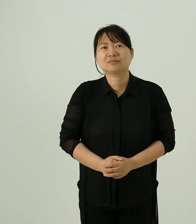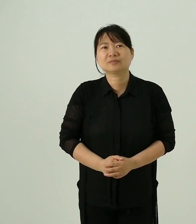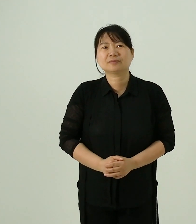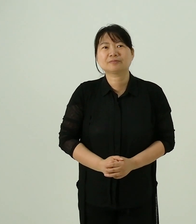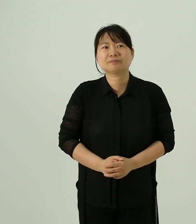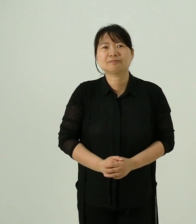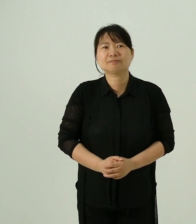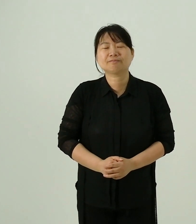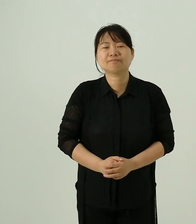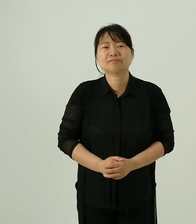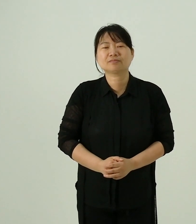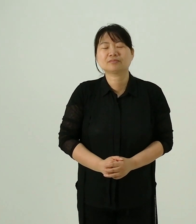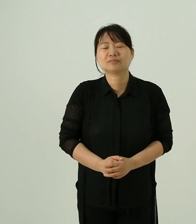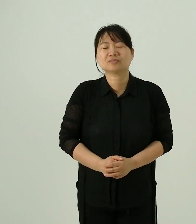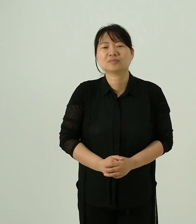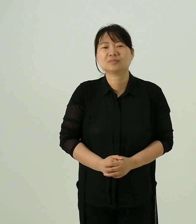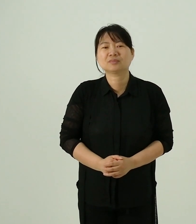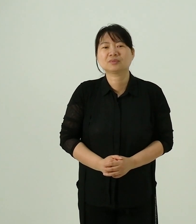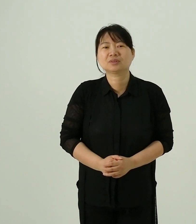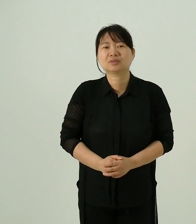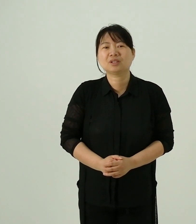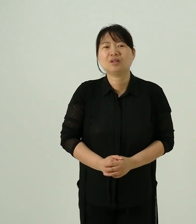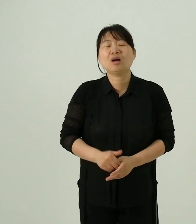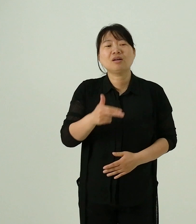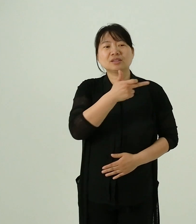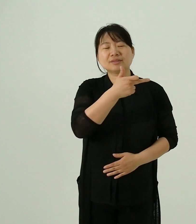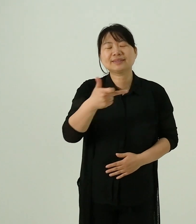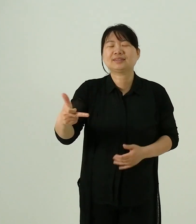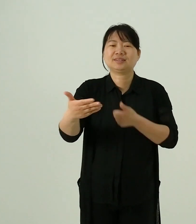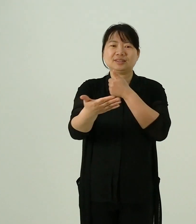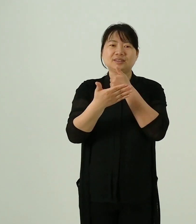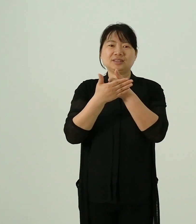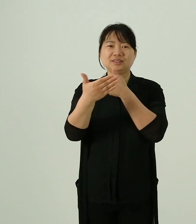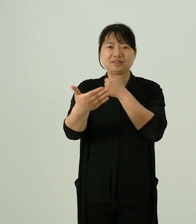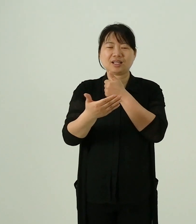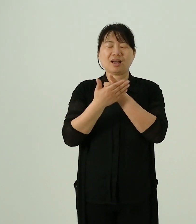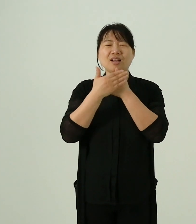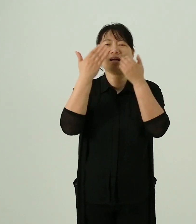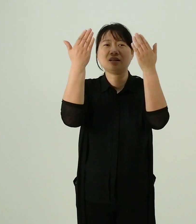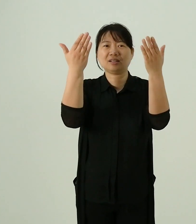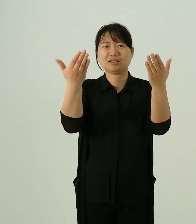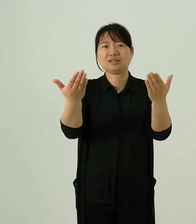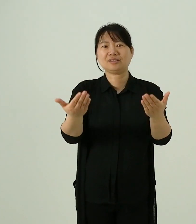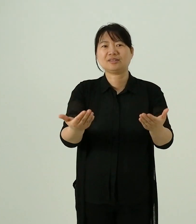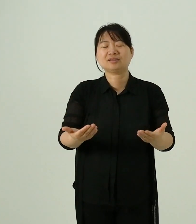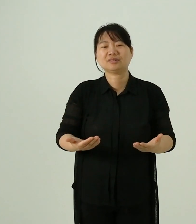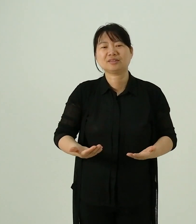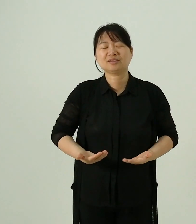큰 도움이시라.